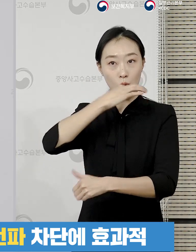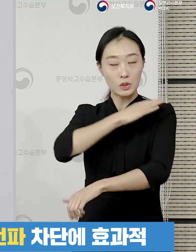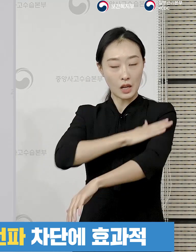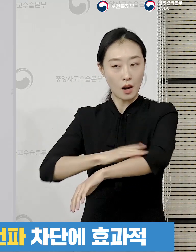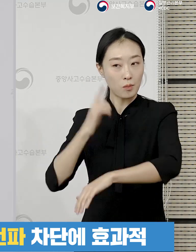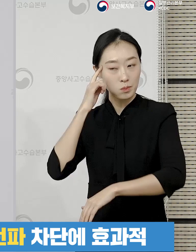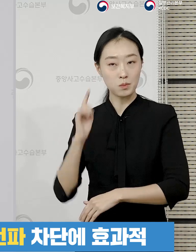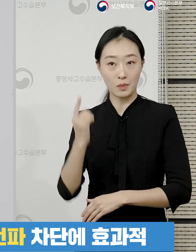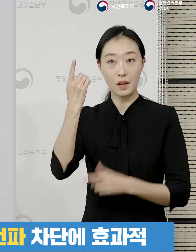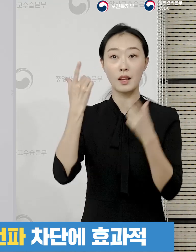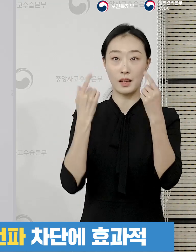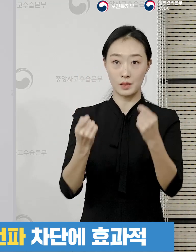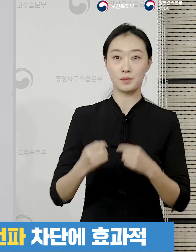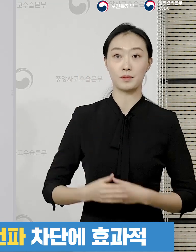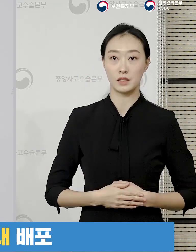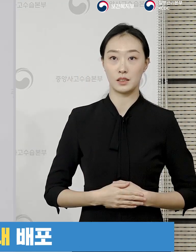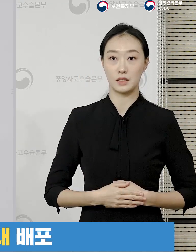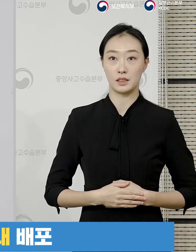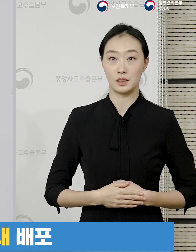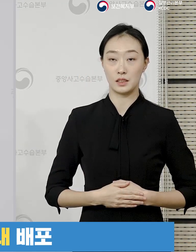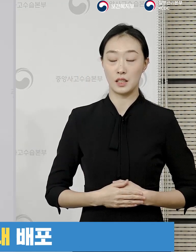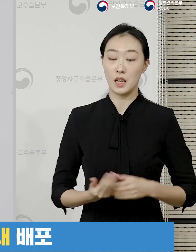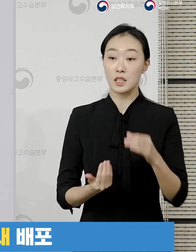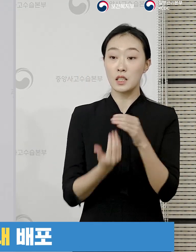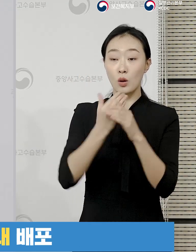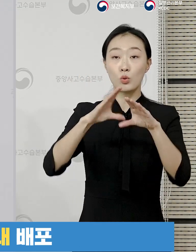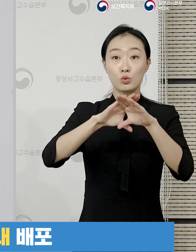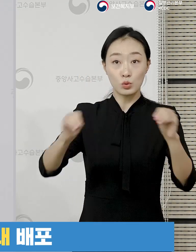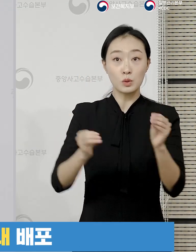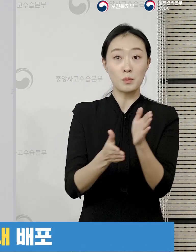높아질 수 있을 것으로 생각합니다.